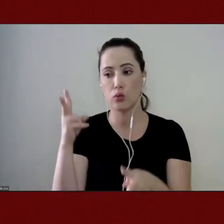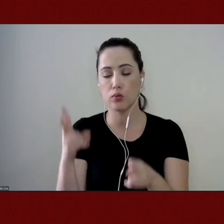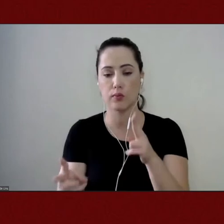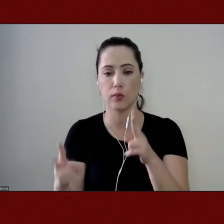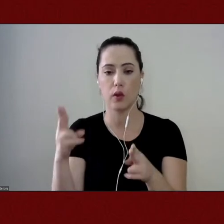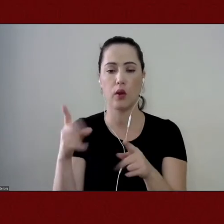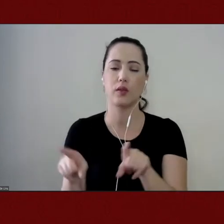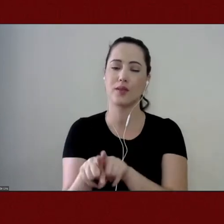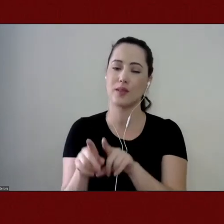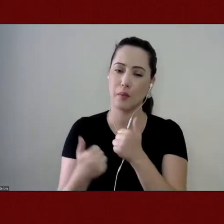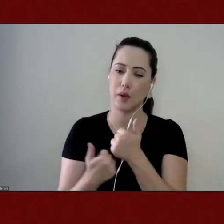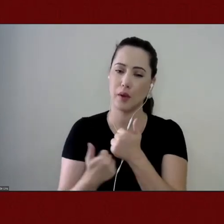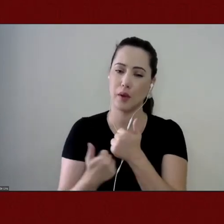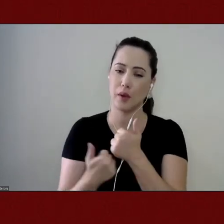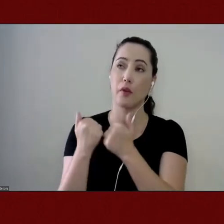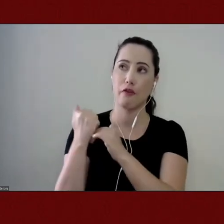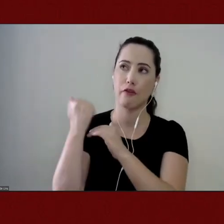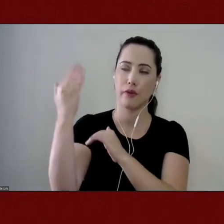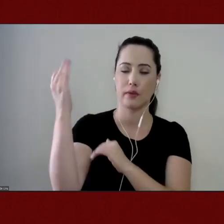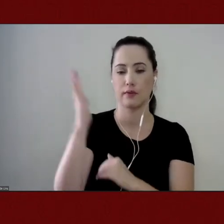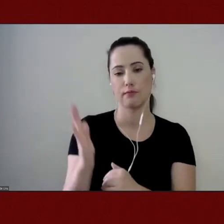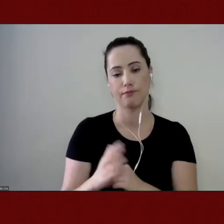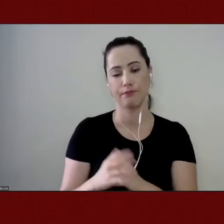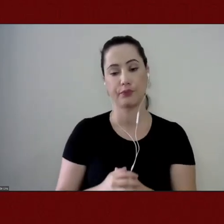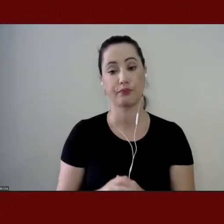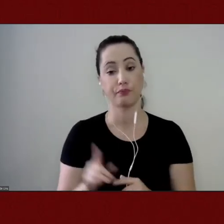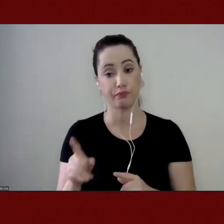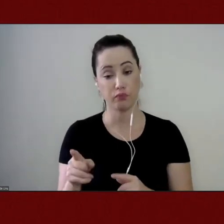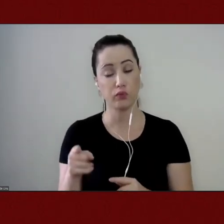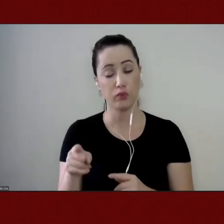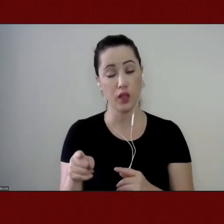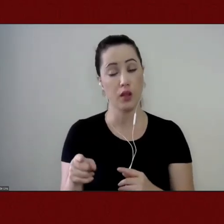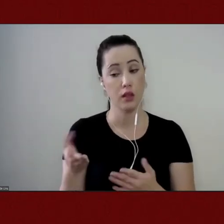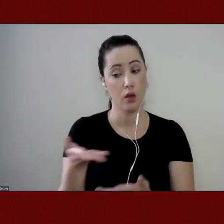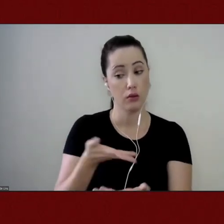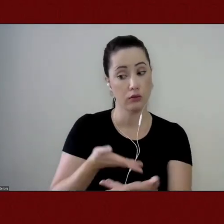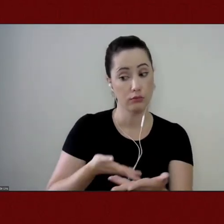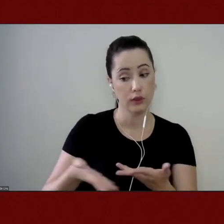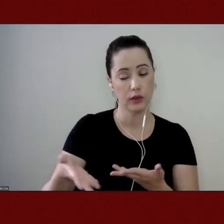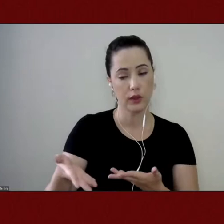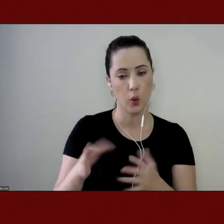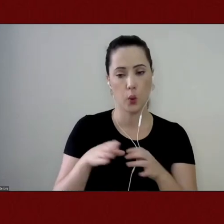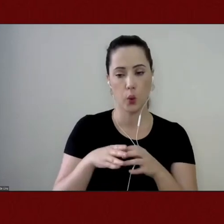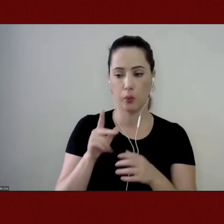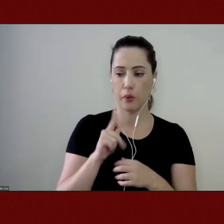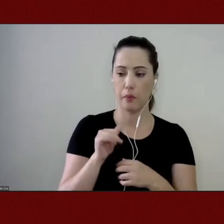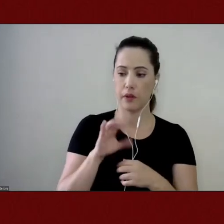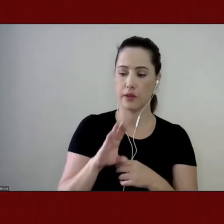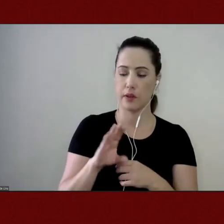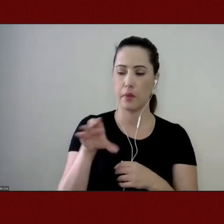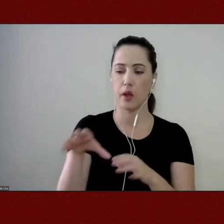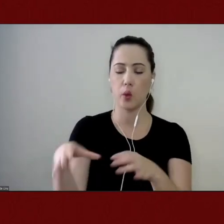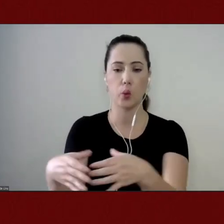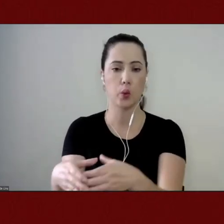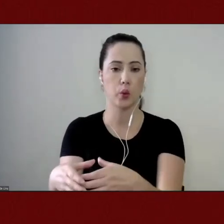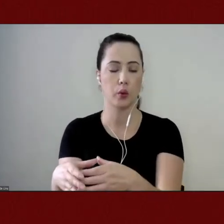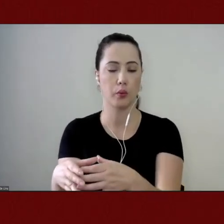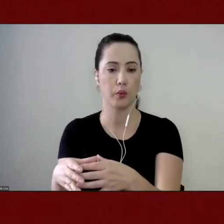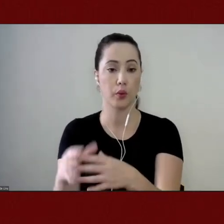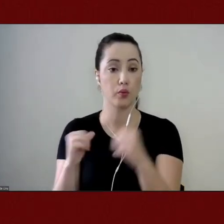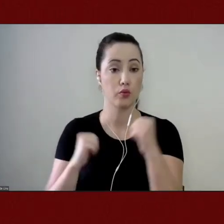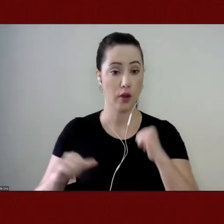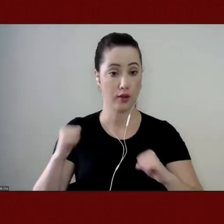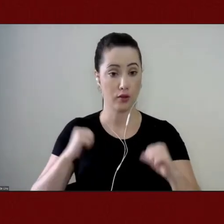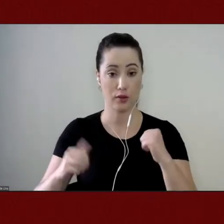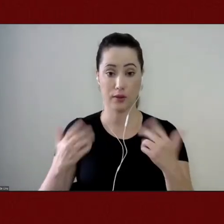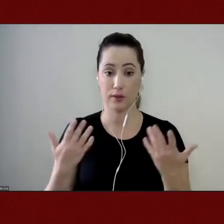E, por outro lado, essa relação entre intelectuais e partido também foi marcada por uma espécie